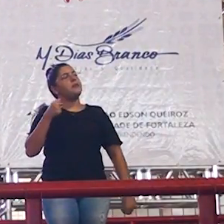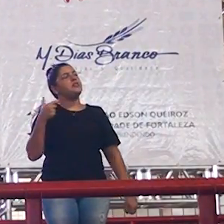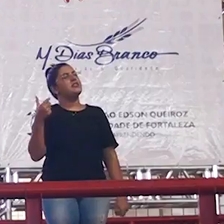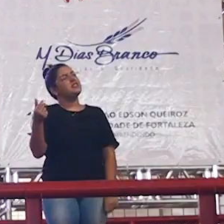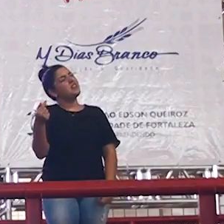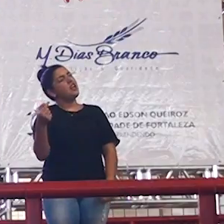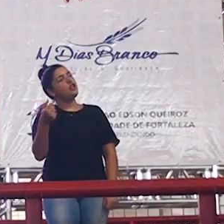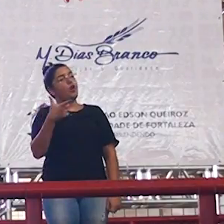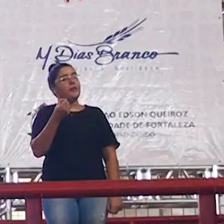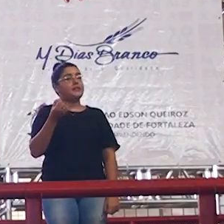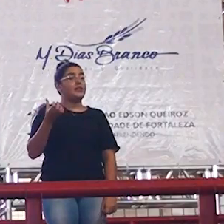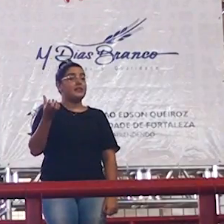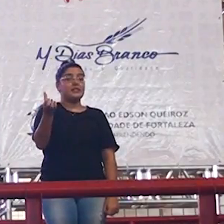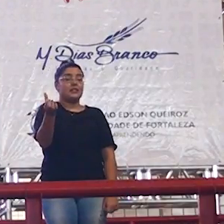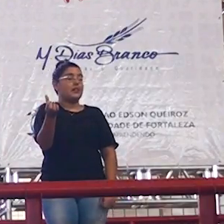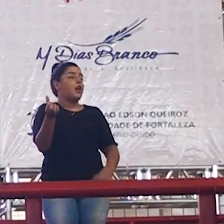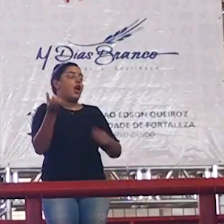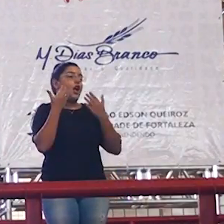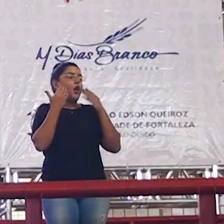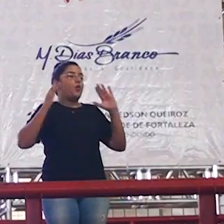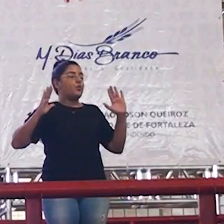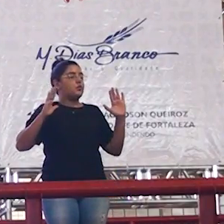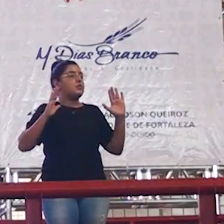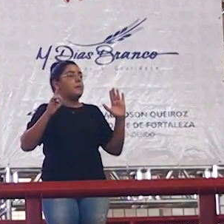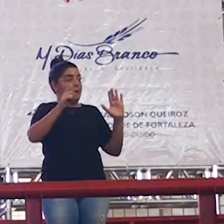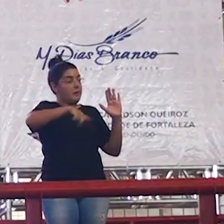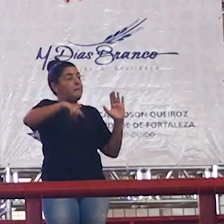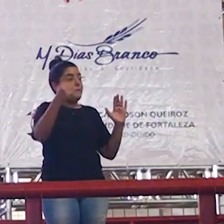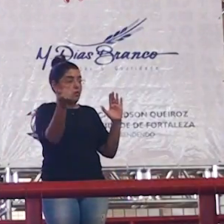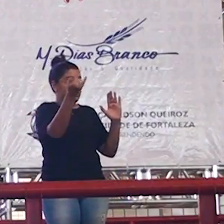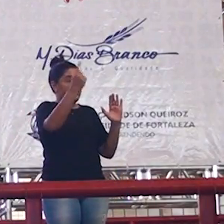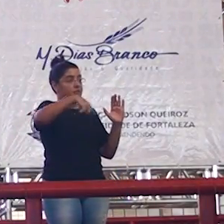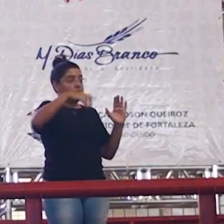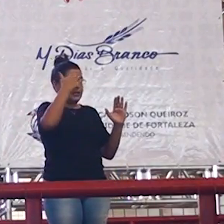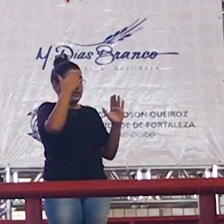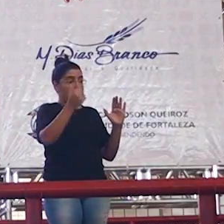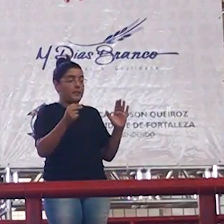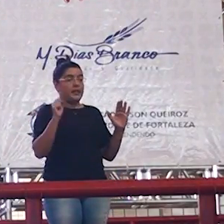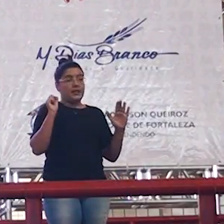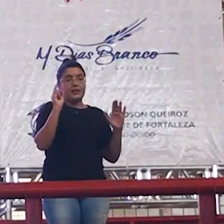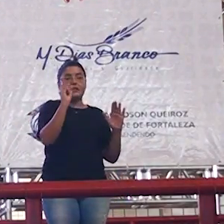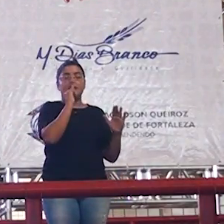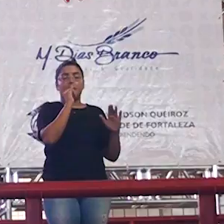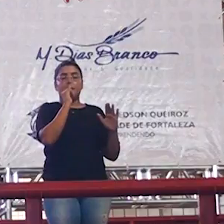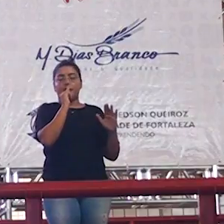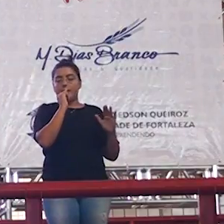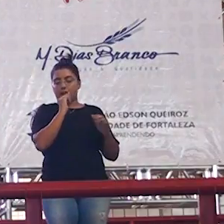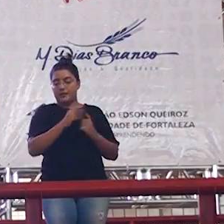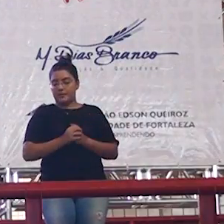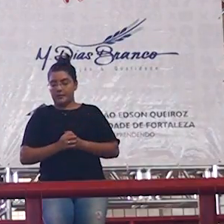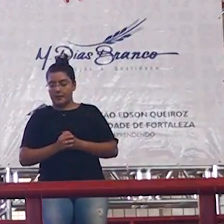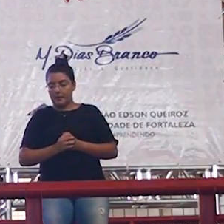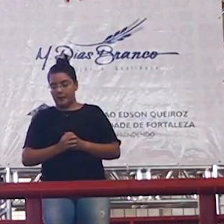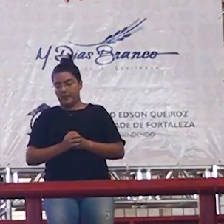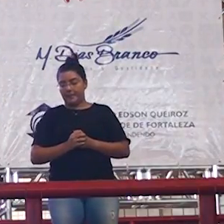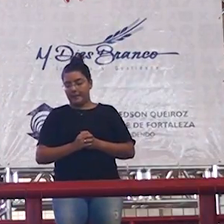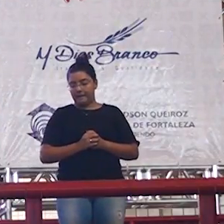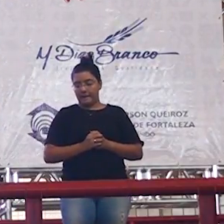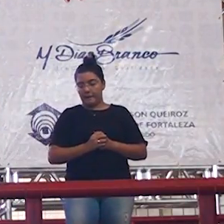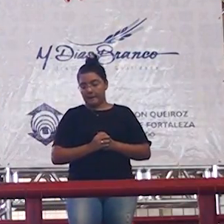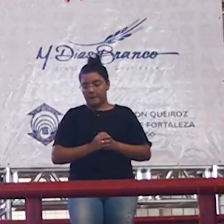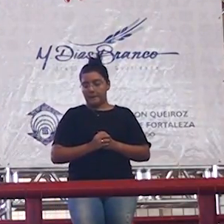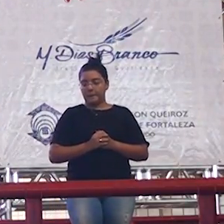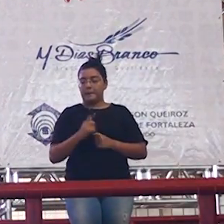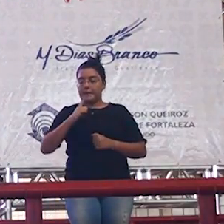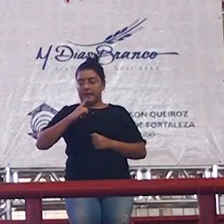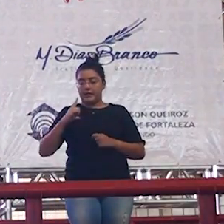ano 2016. Então, é importante vocês também saberem isso. Suponhamos que eu tenha a seguinte situação, ó.